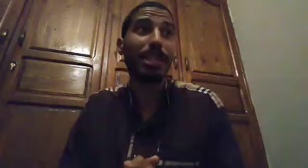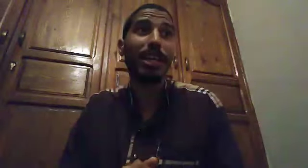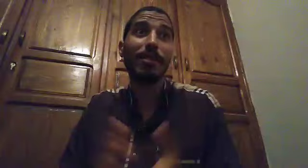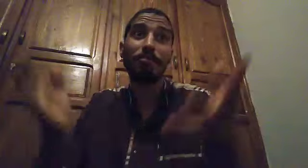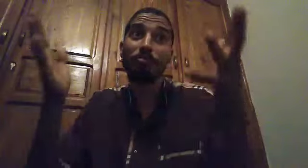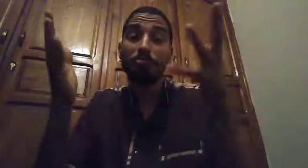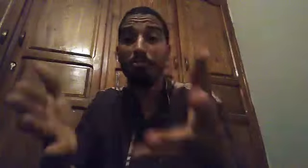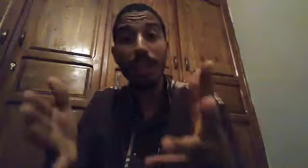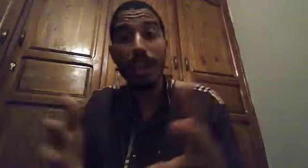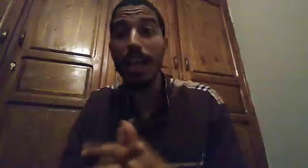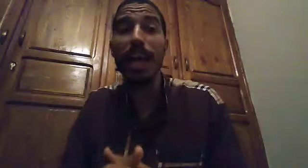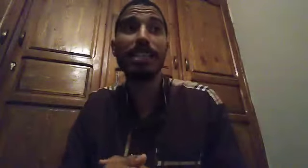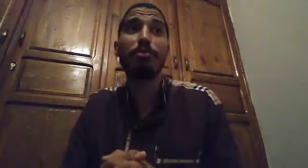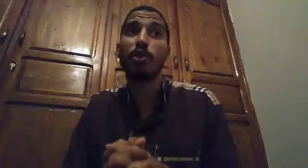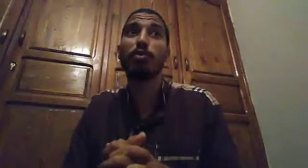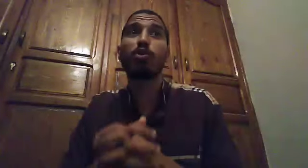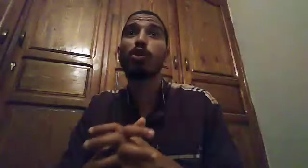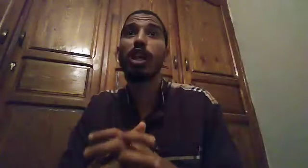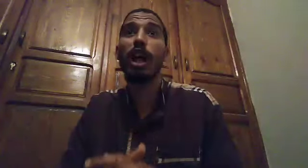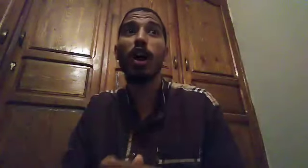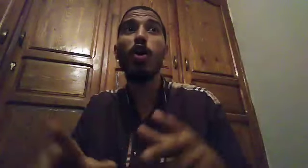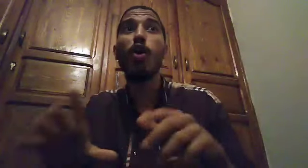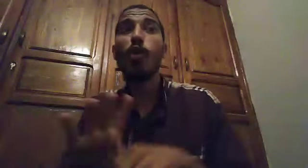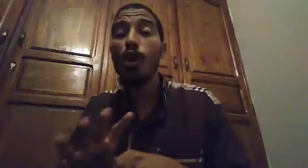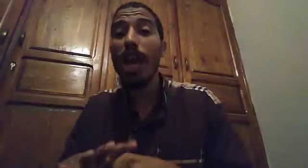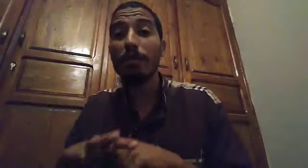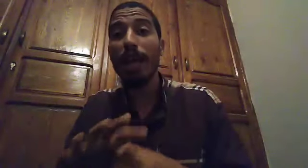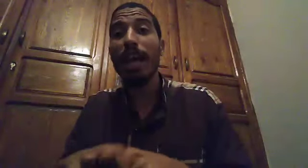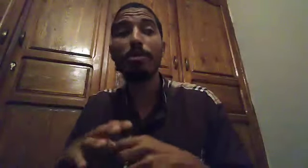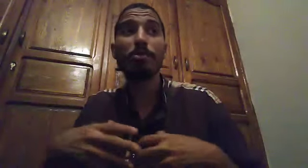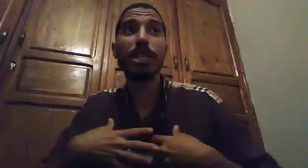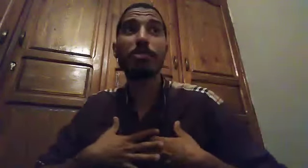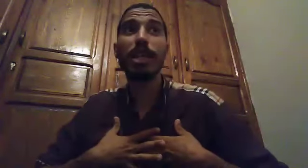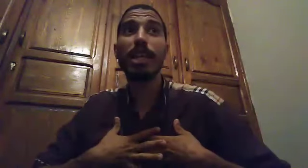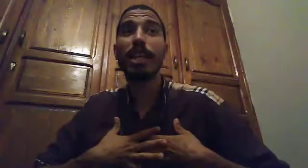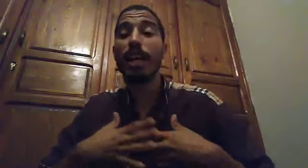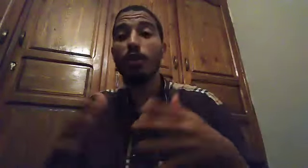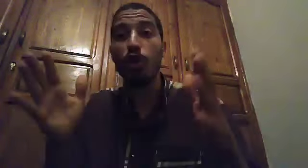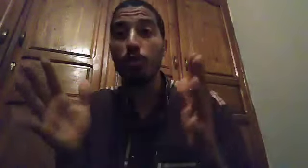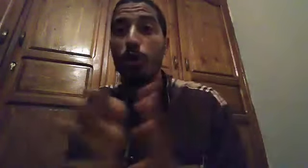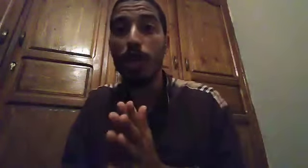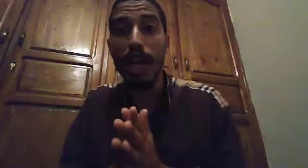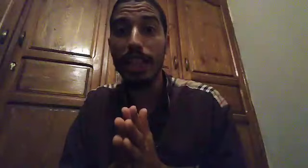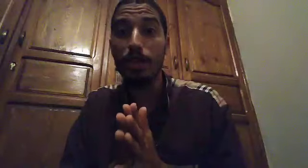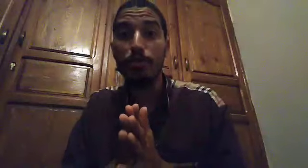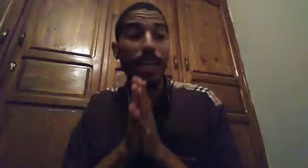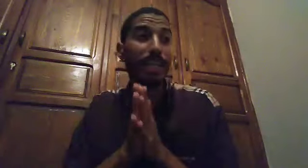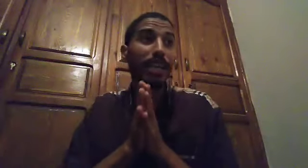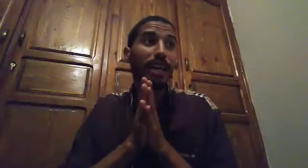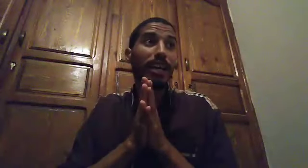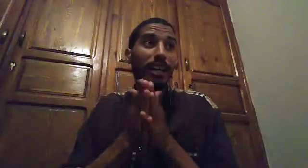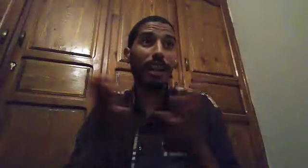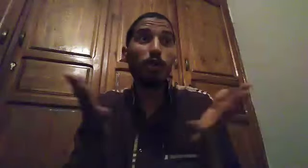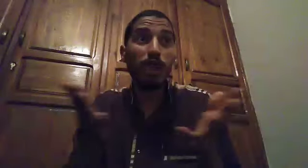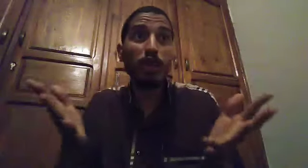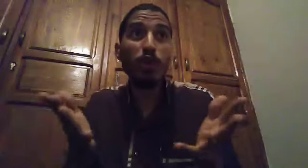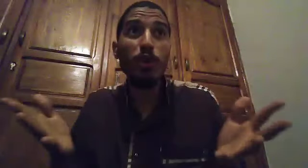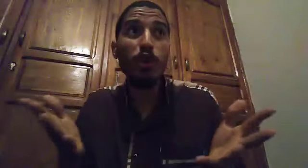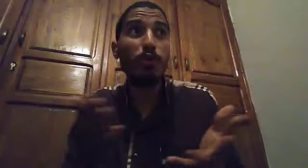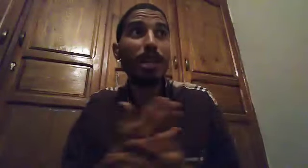هي، كان حاسب اليوم بكل صراحه. واللاعب الخامس بالنسبه لي انا هو روميرو اللي عاد اليوم، يعني العوده ديال روميرو اليوم اللي